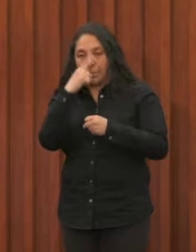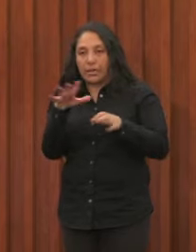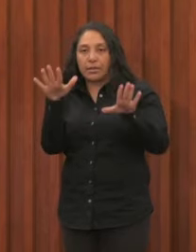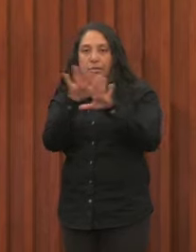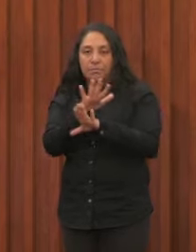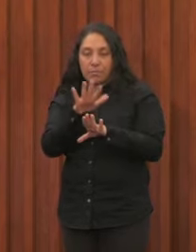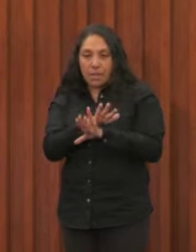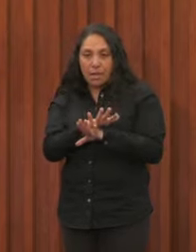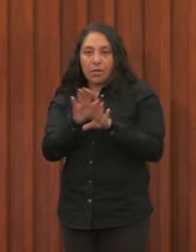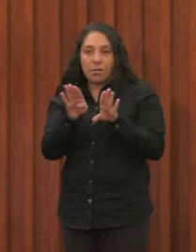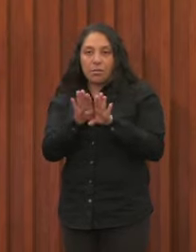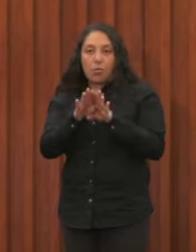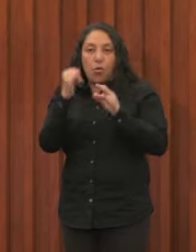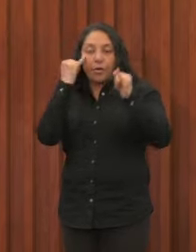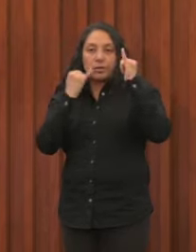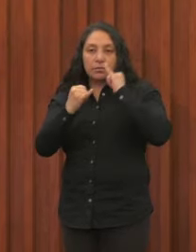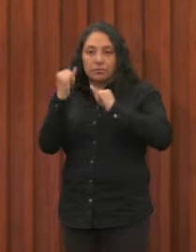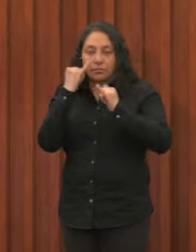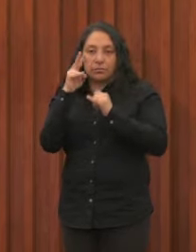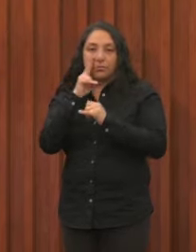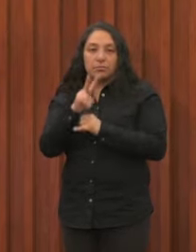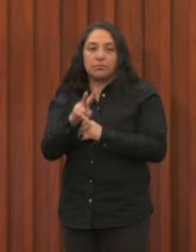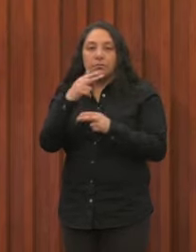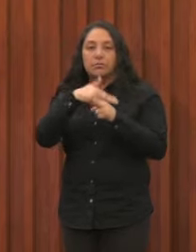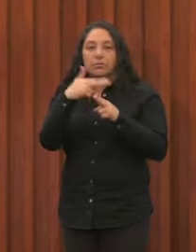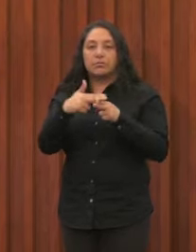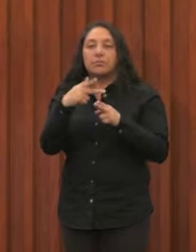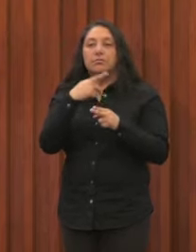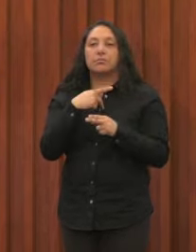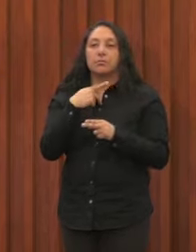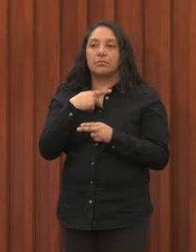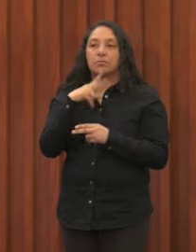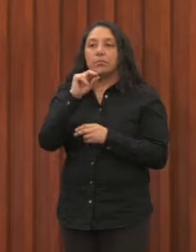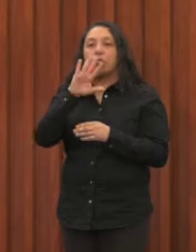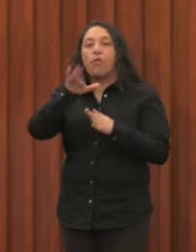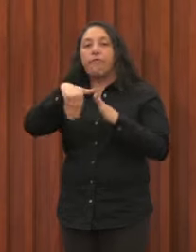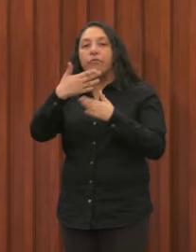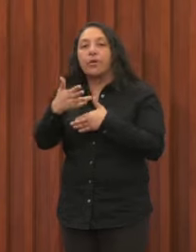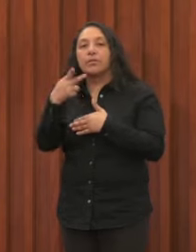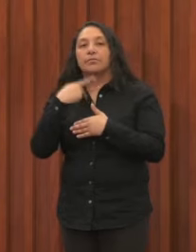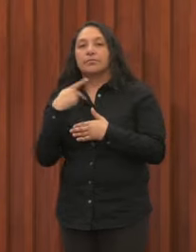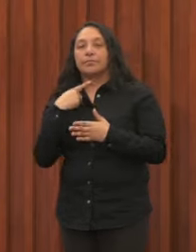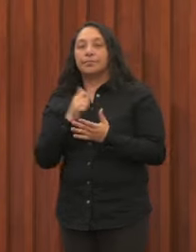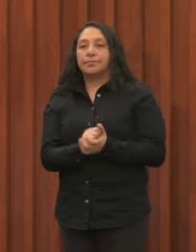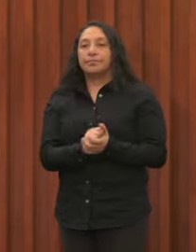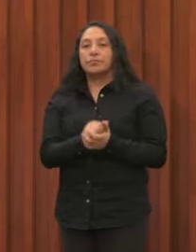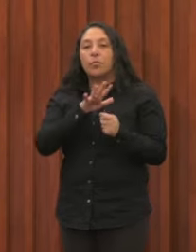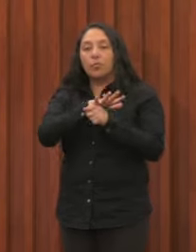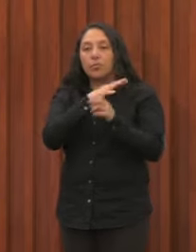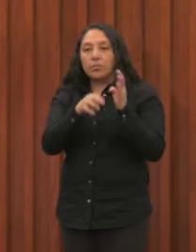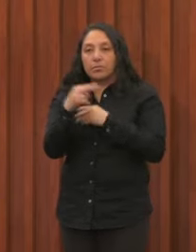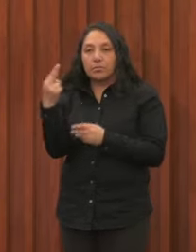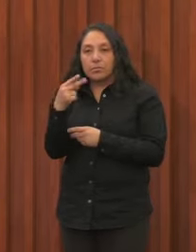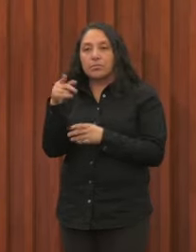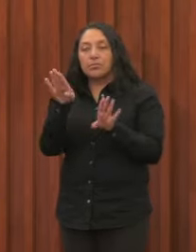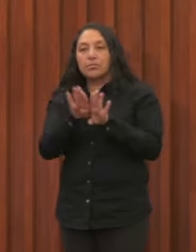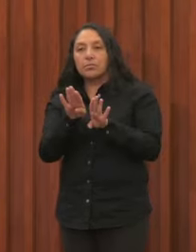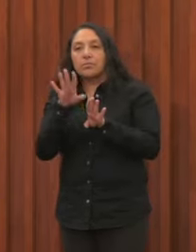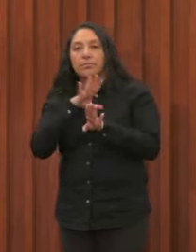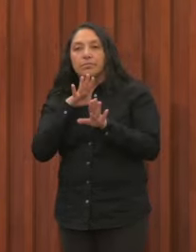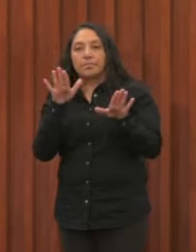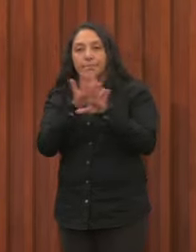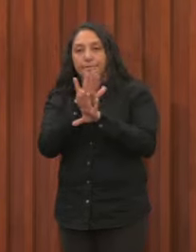desde la cosmovisión con la gente y no por fuera de la gente, de qué se requiere y cómo se tienen